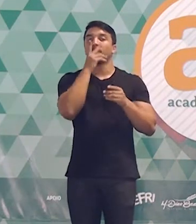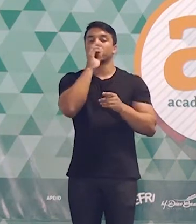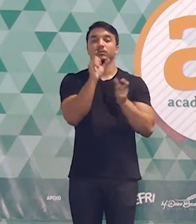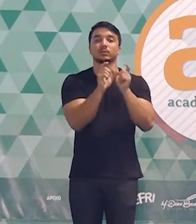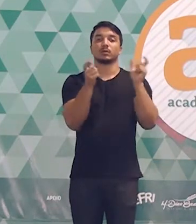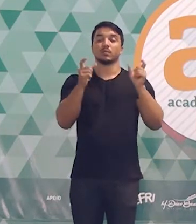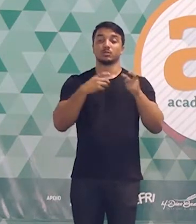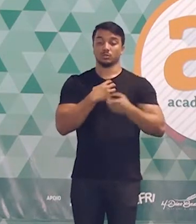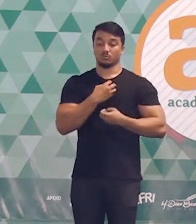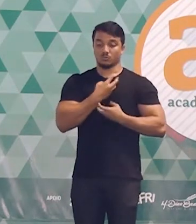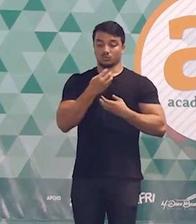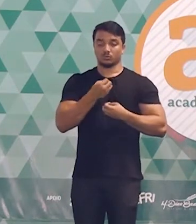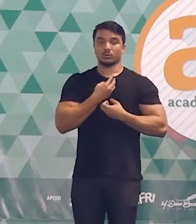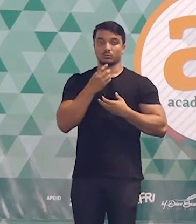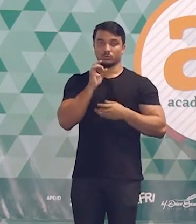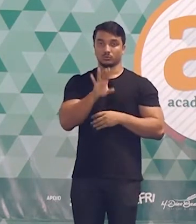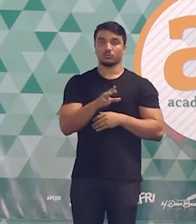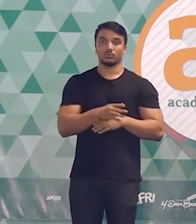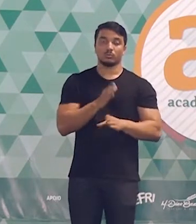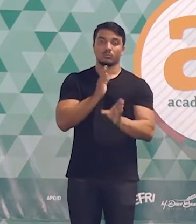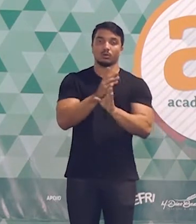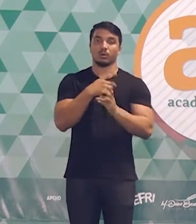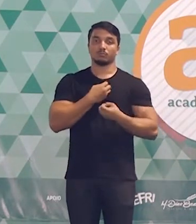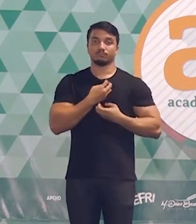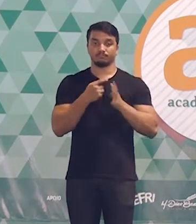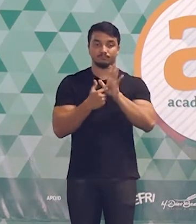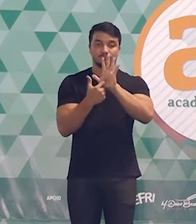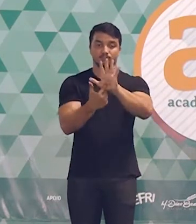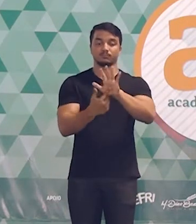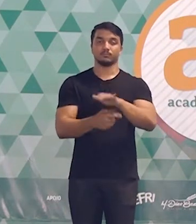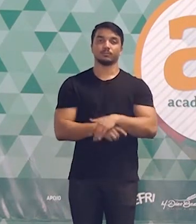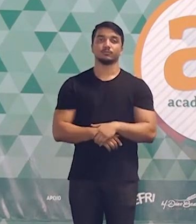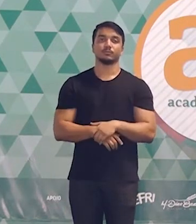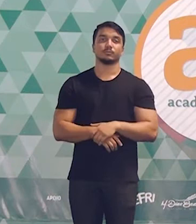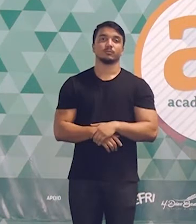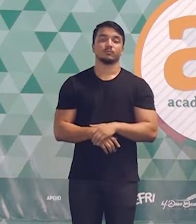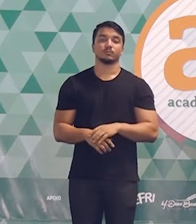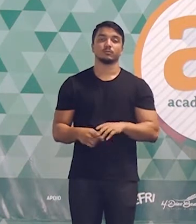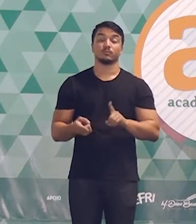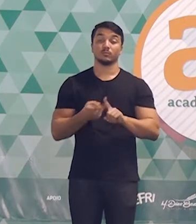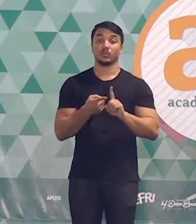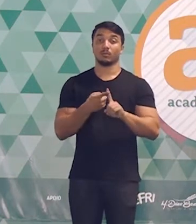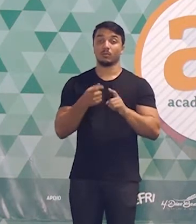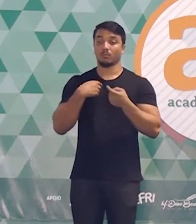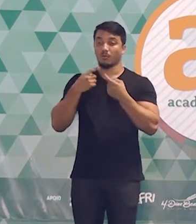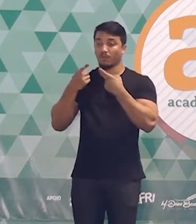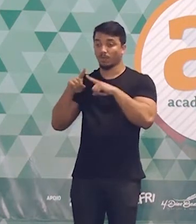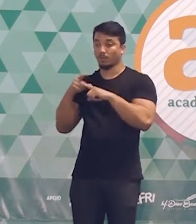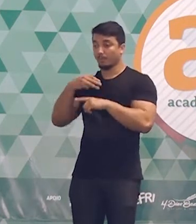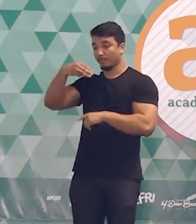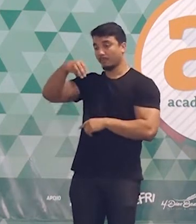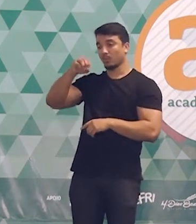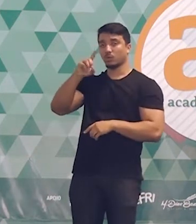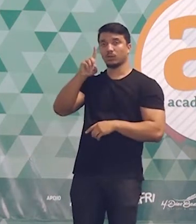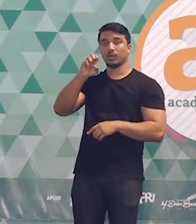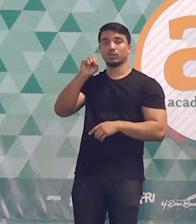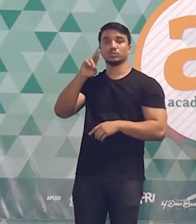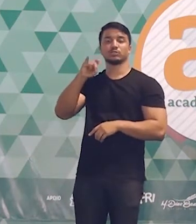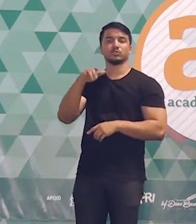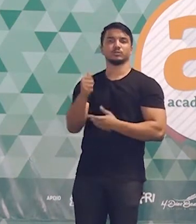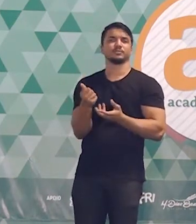dramática e emocional pelas tendências expressionistas, e dizer que recebeu crítica dos modernistas,